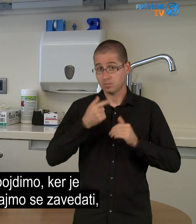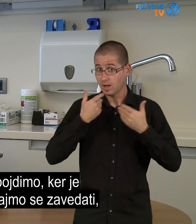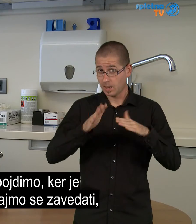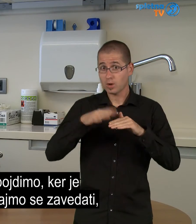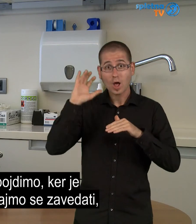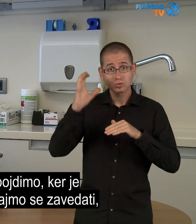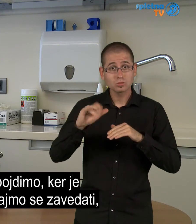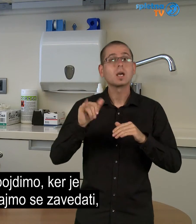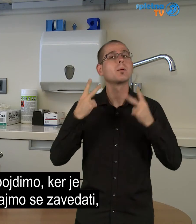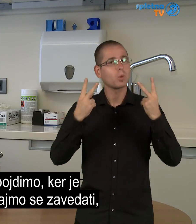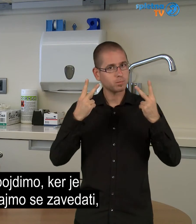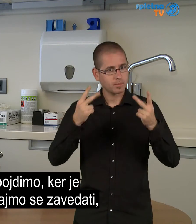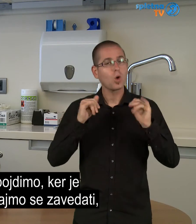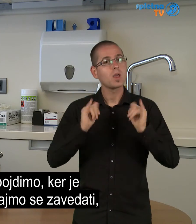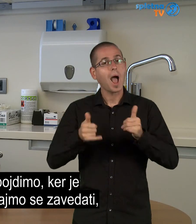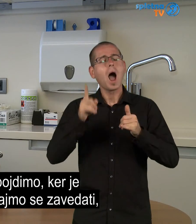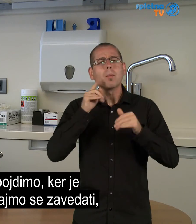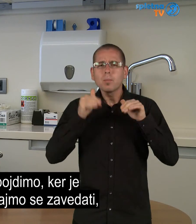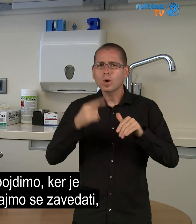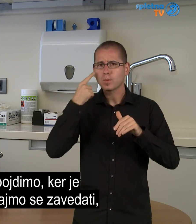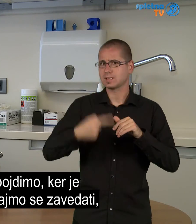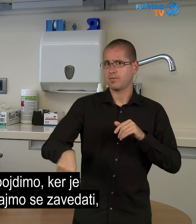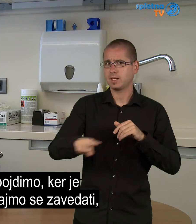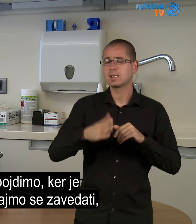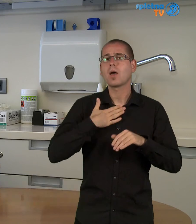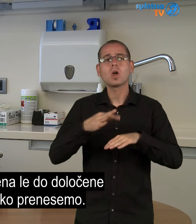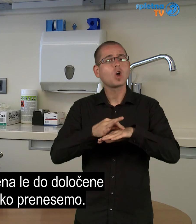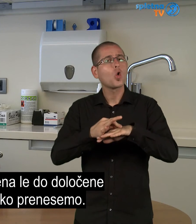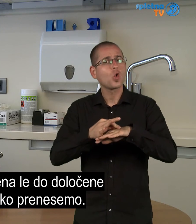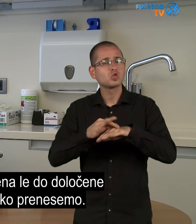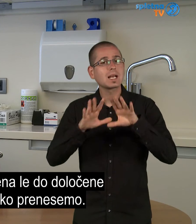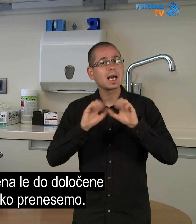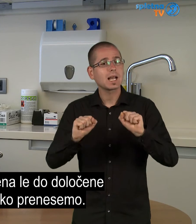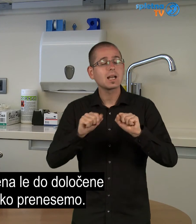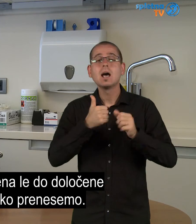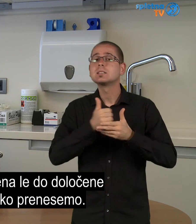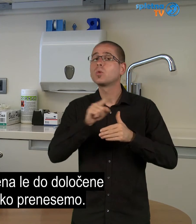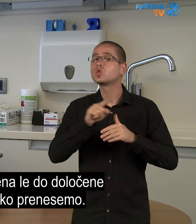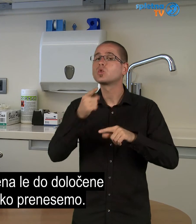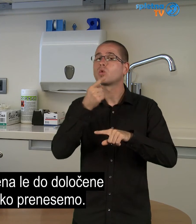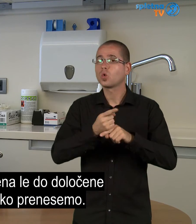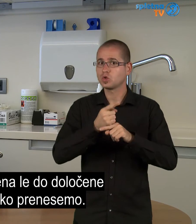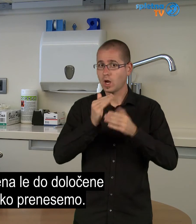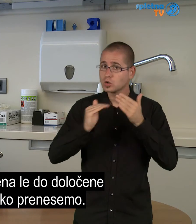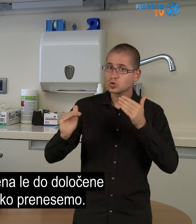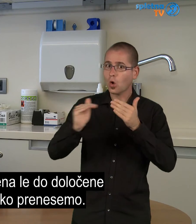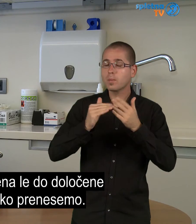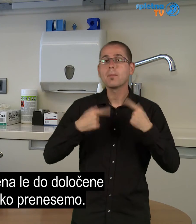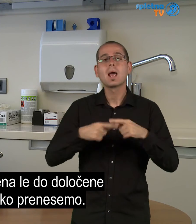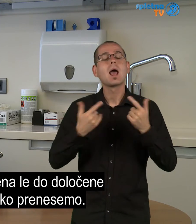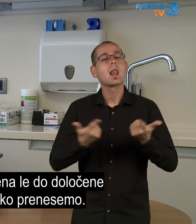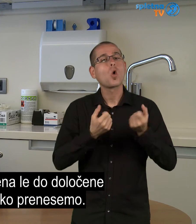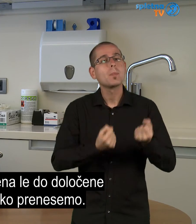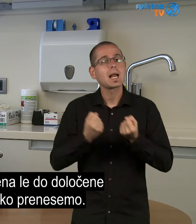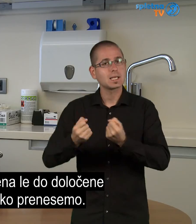Torej, na sonček pejmo, ker je pomembno, ampak dajmo se zavedati, da je naša koža narejena le do določene stopnje,